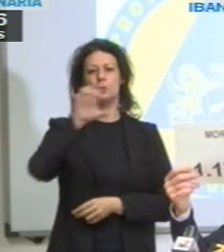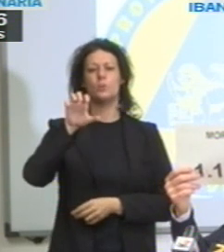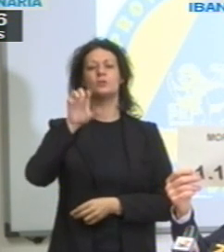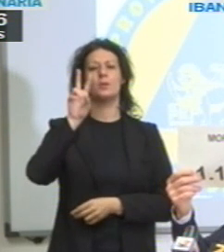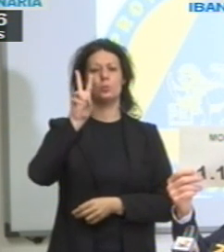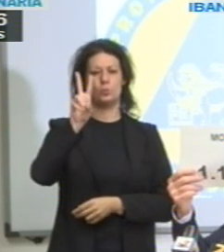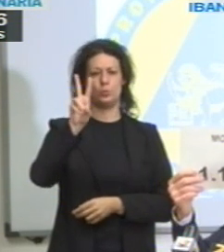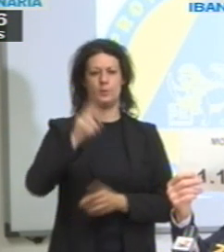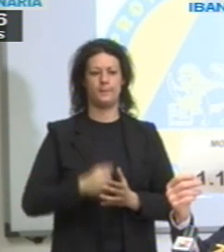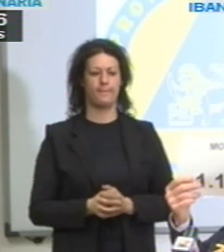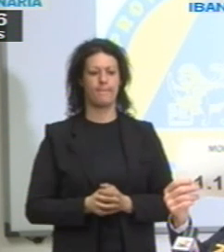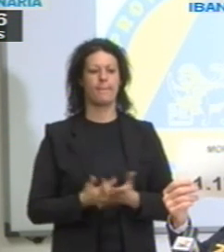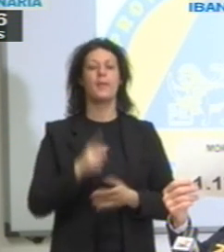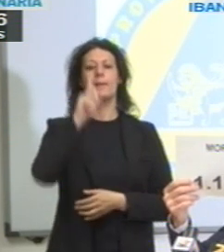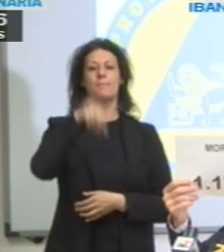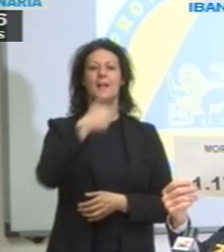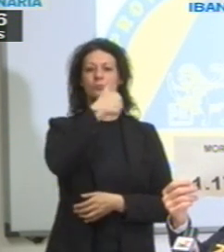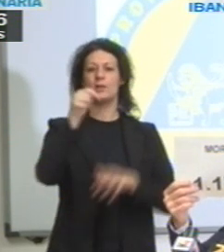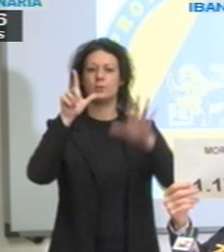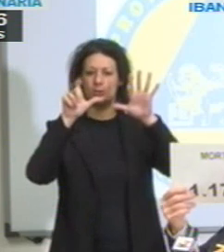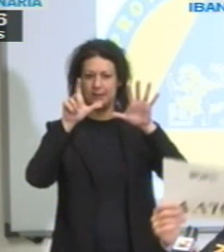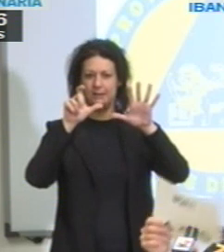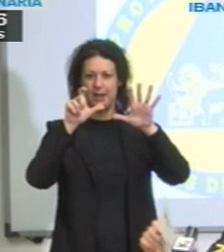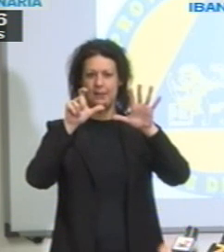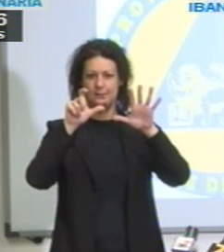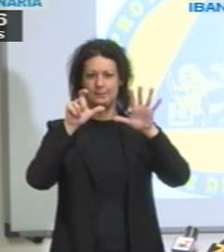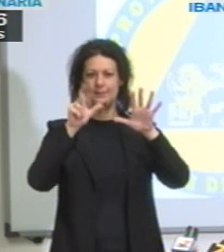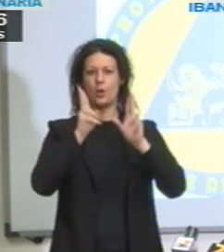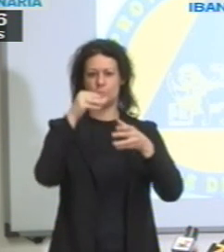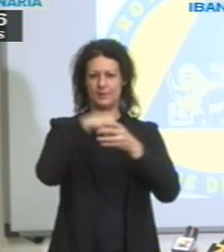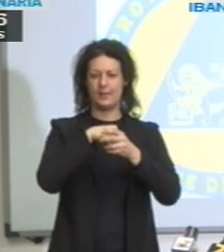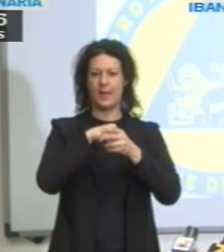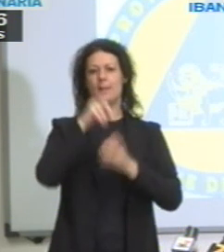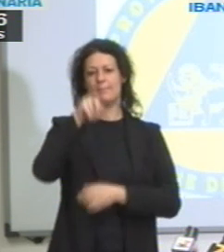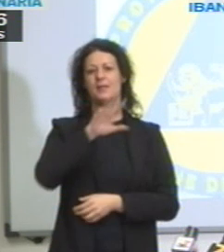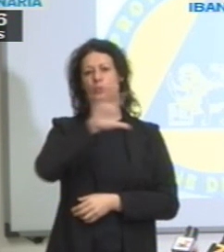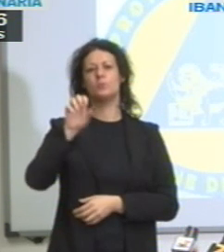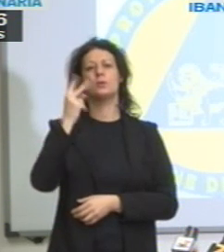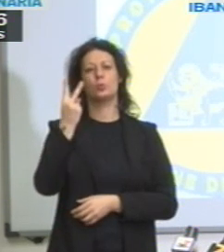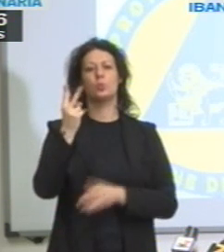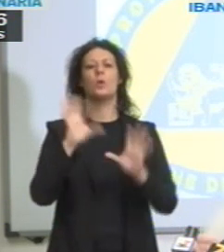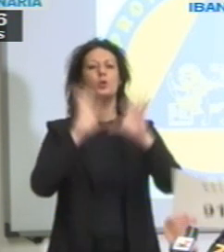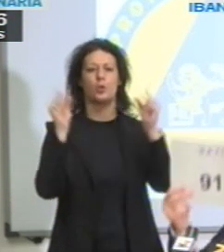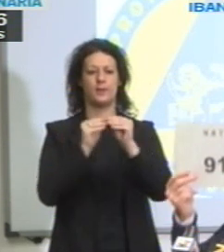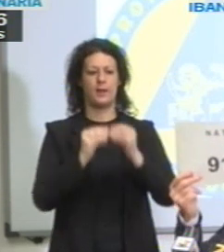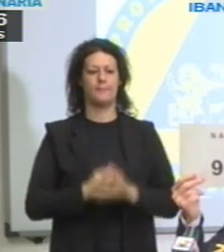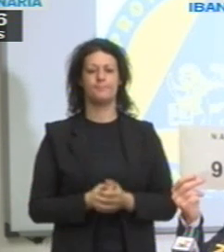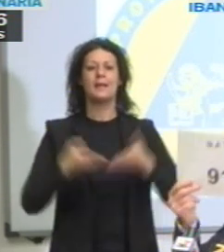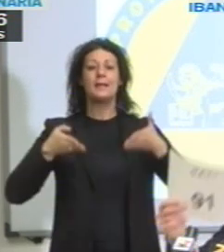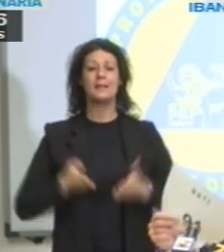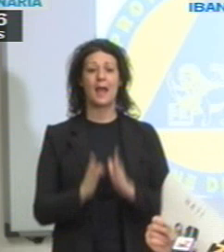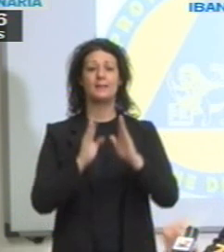1.502 in totale, quindi 1.170 e 1.502 in totale. E i nati sono